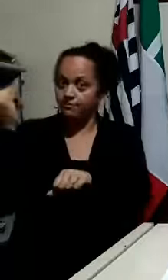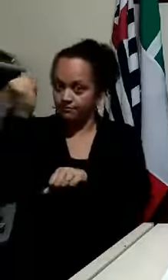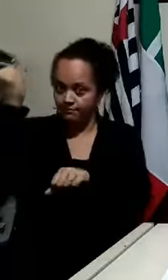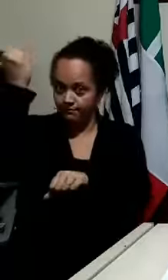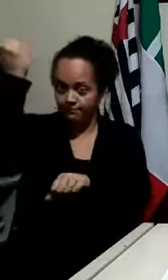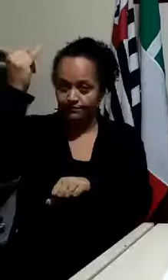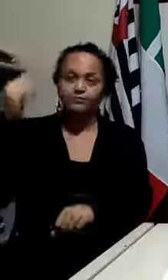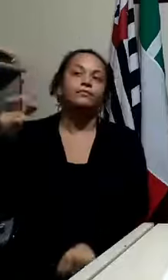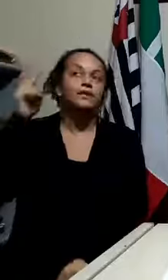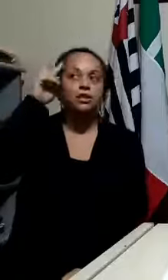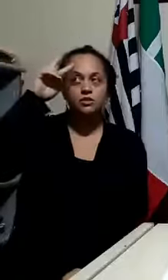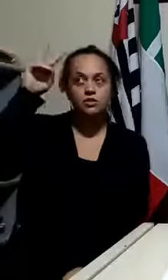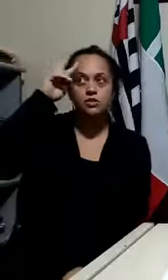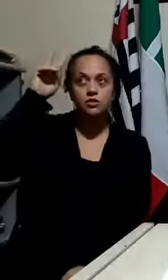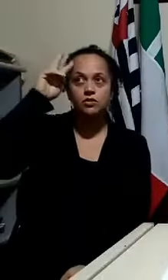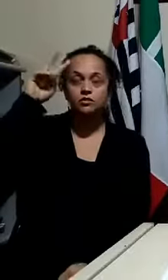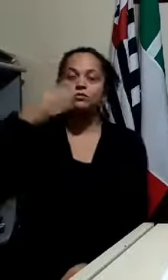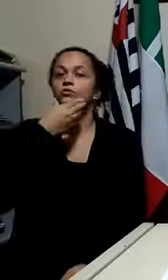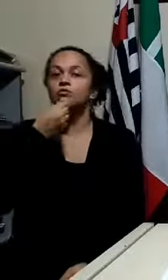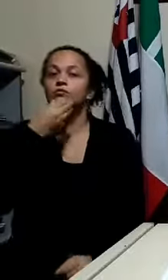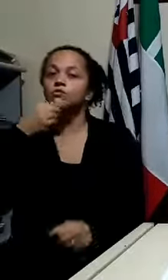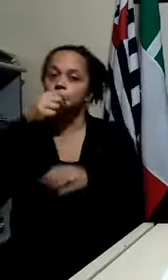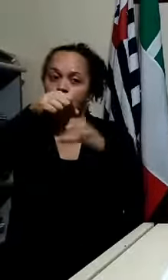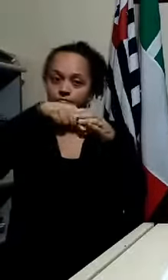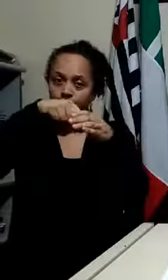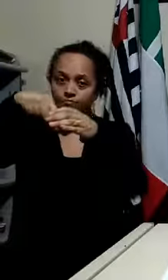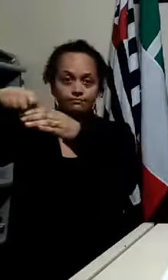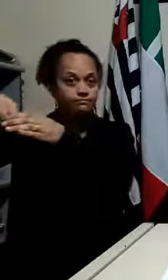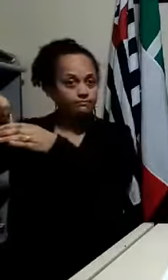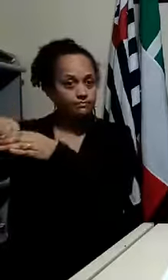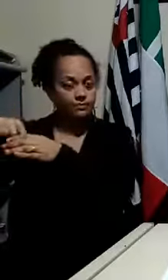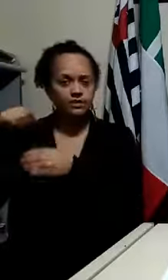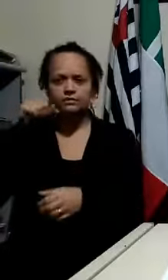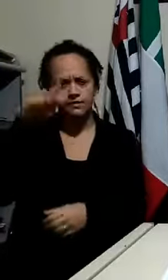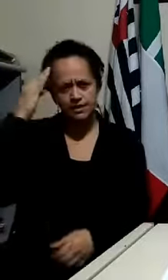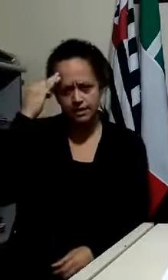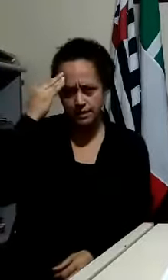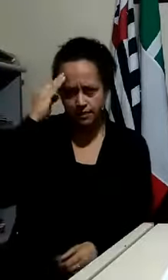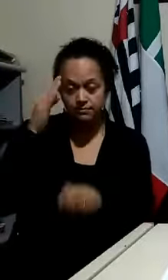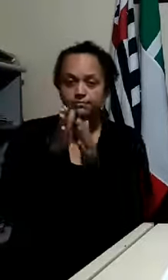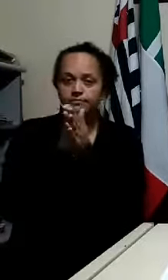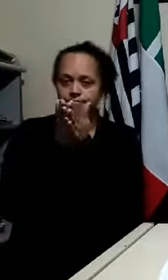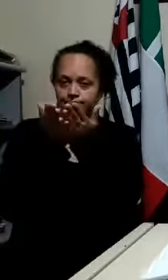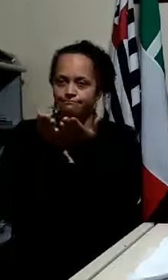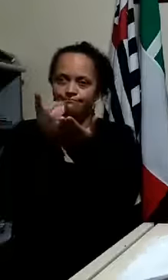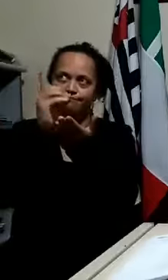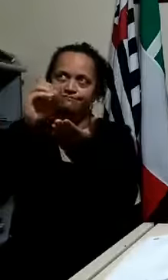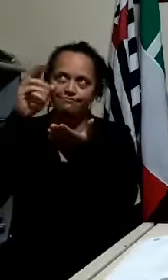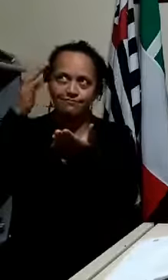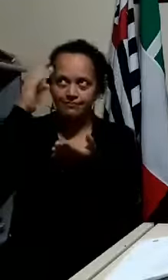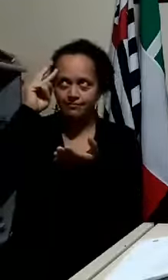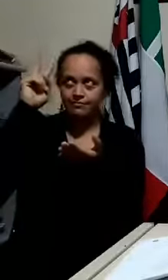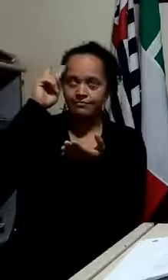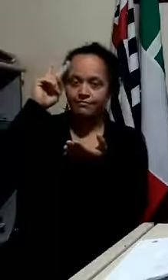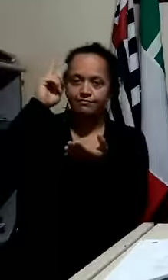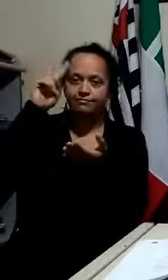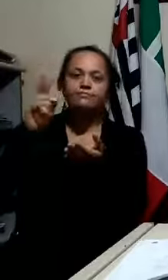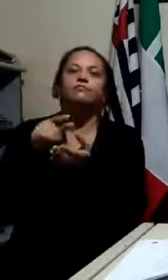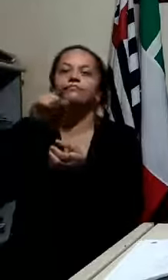Inclusive, compreender essa parábola vai ajudar você a compreender as demais, né? E eu quero ler